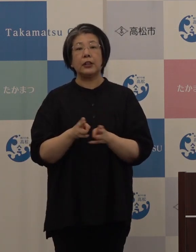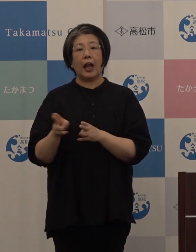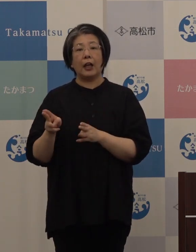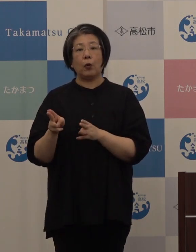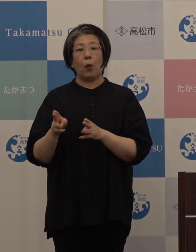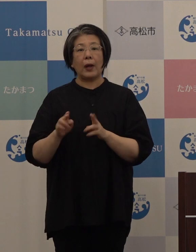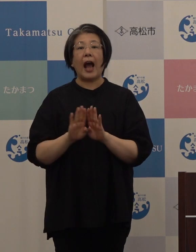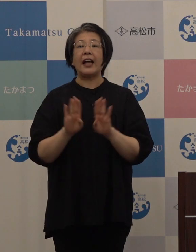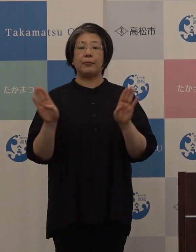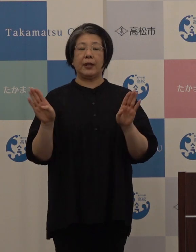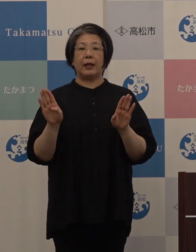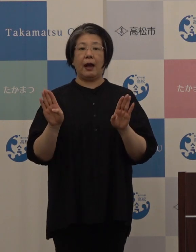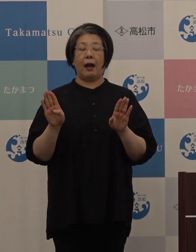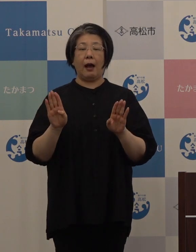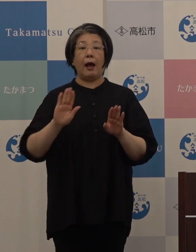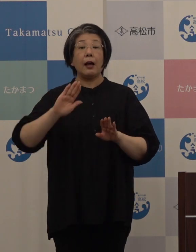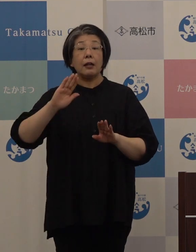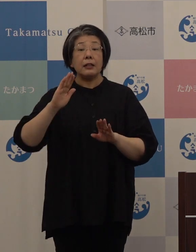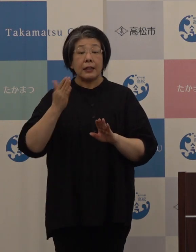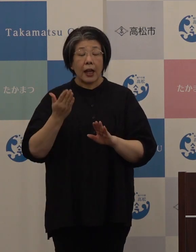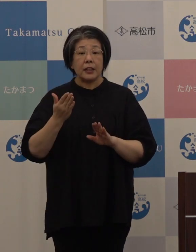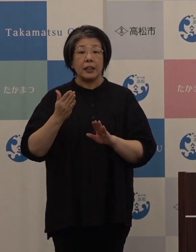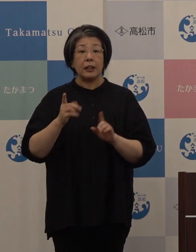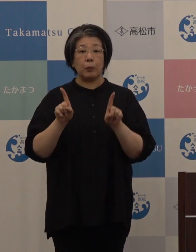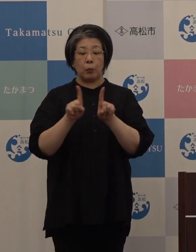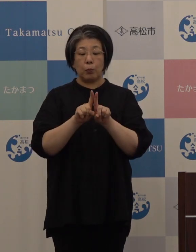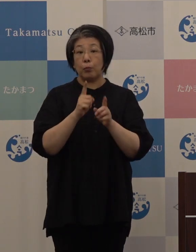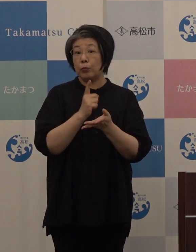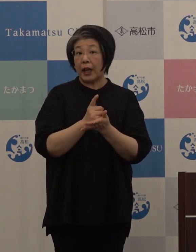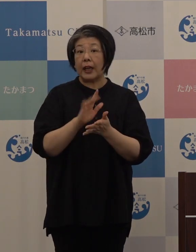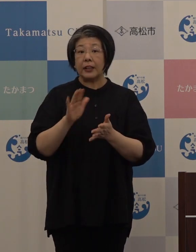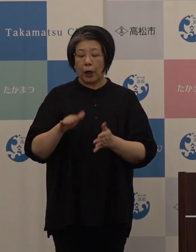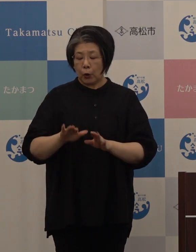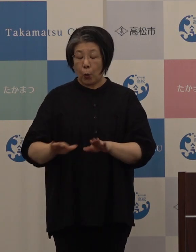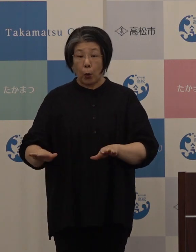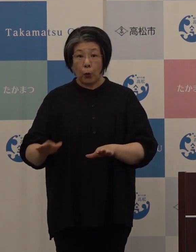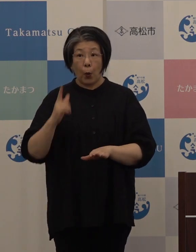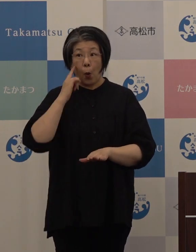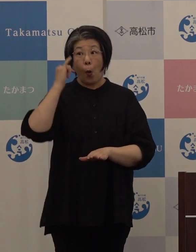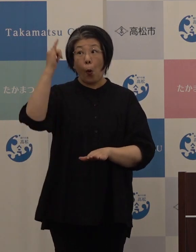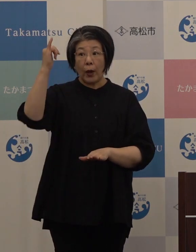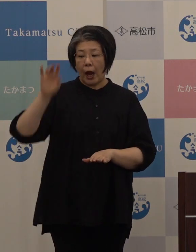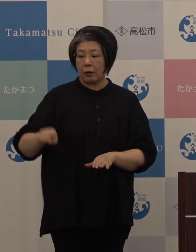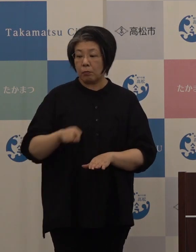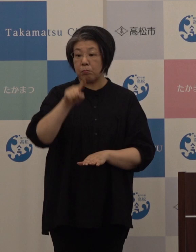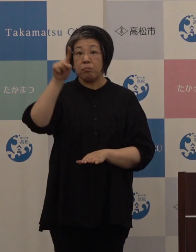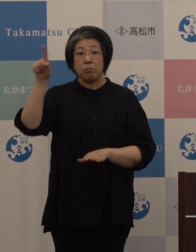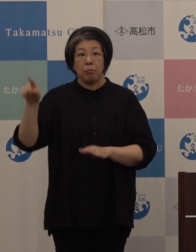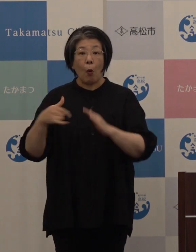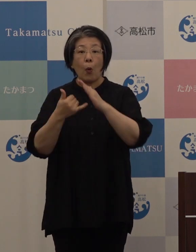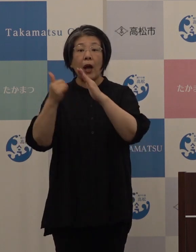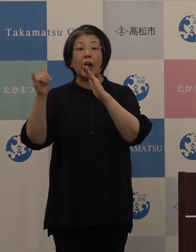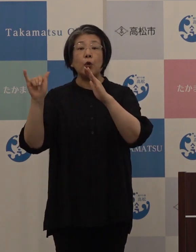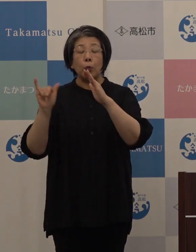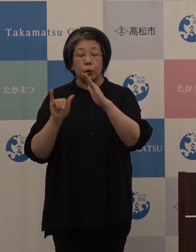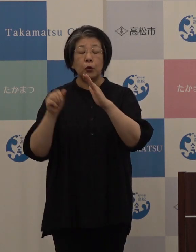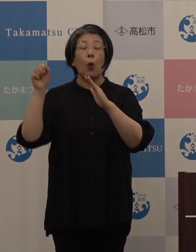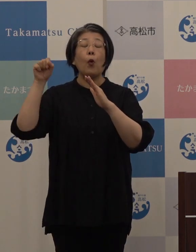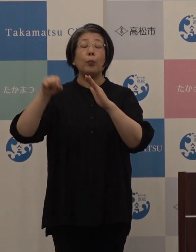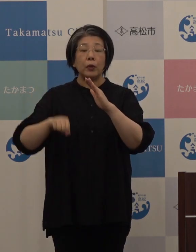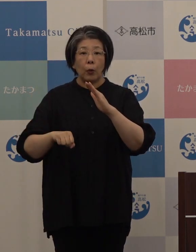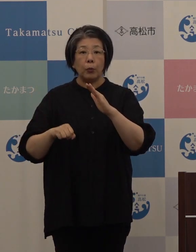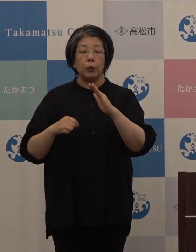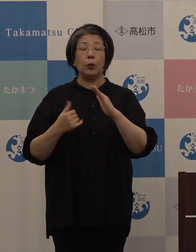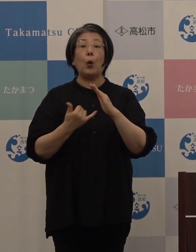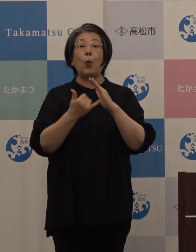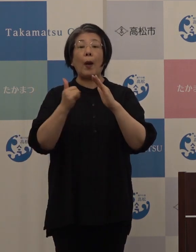宣誓者の子どもや親など3親等内の親族を家族として認めますファミリーシップ宣誓